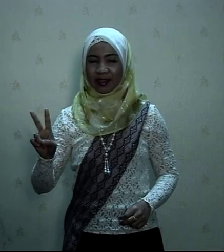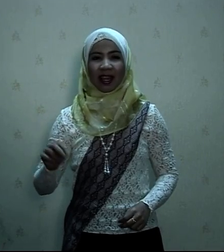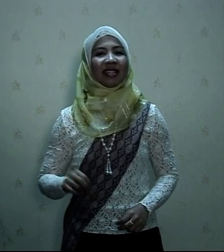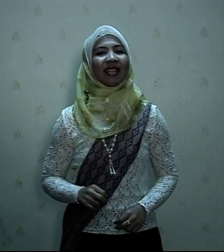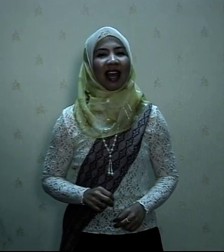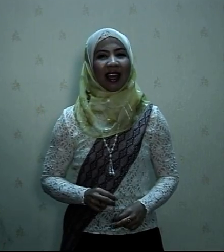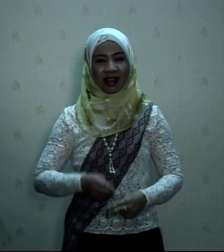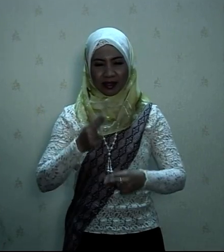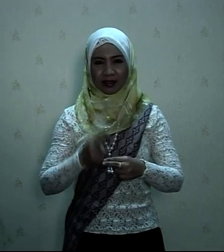ชื่อเล่น